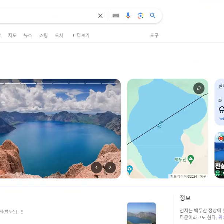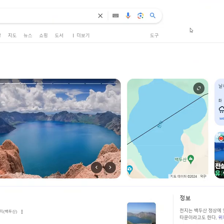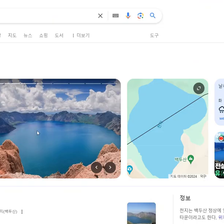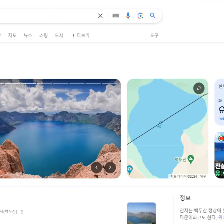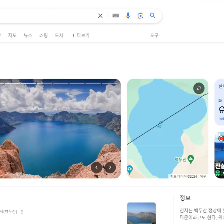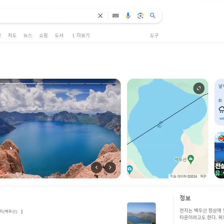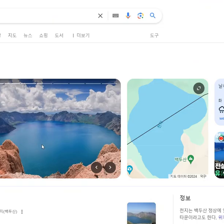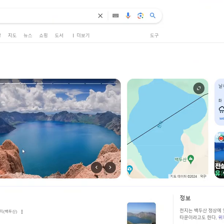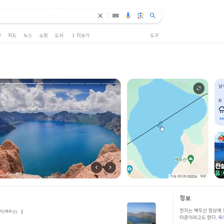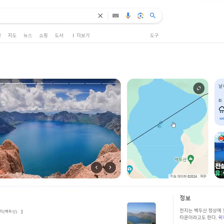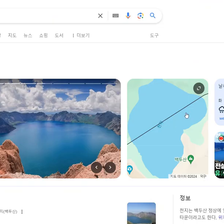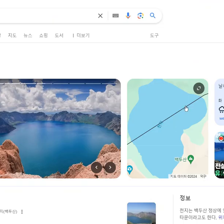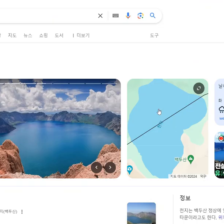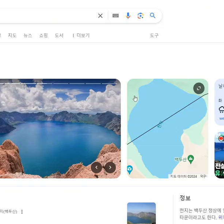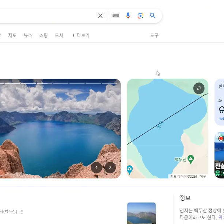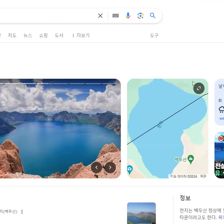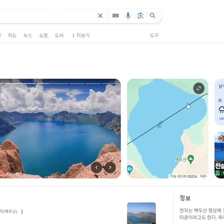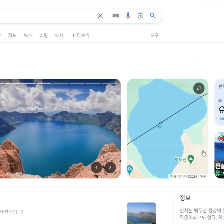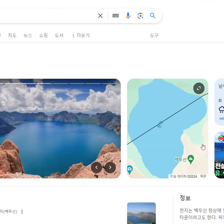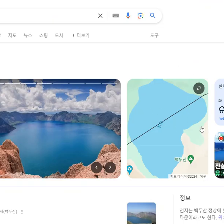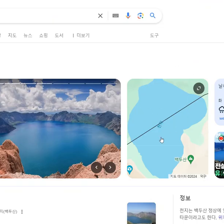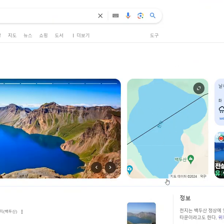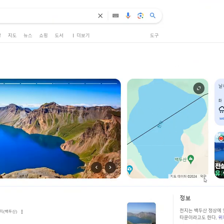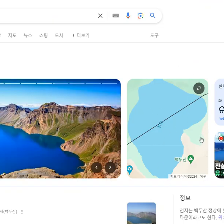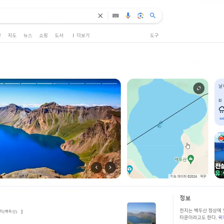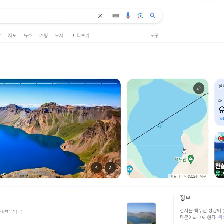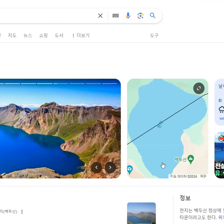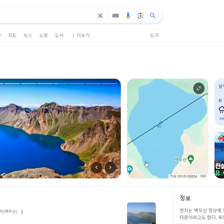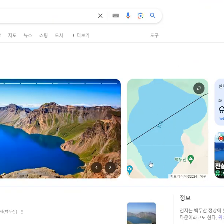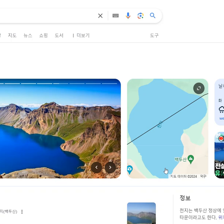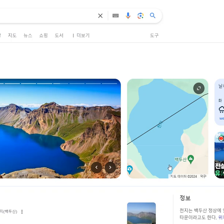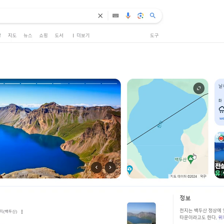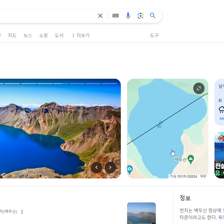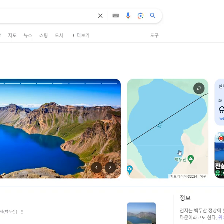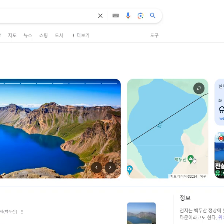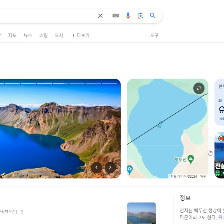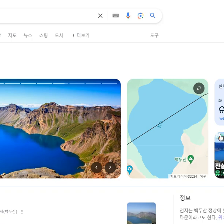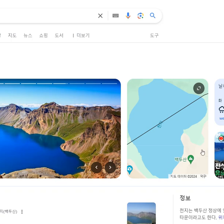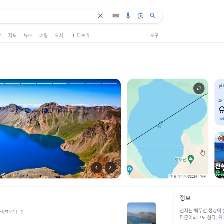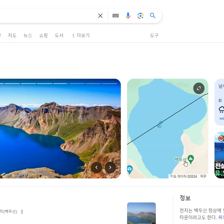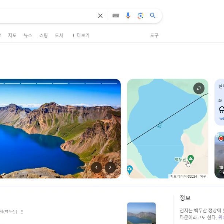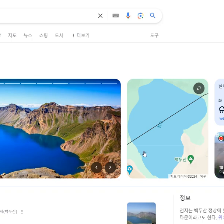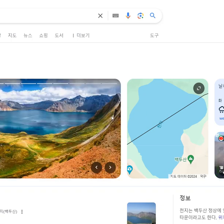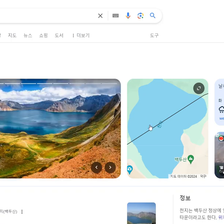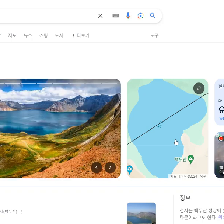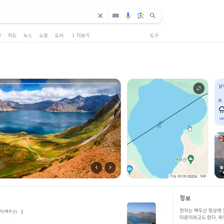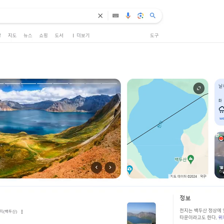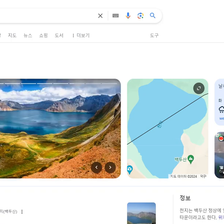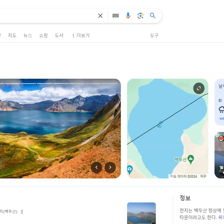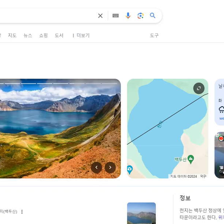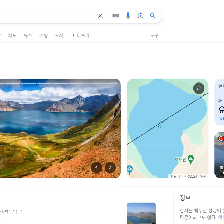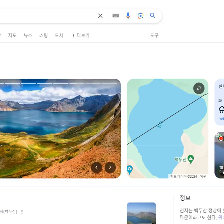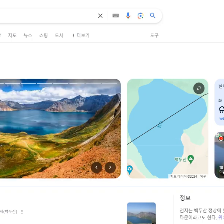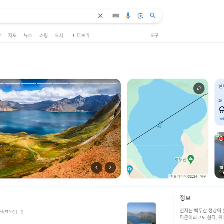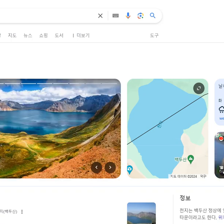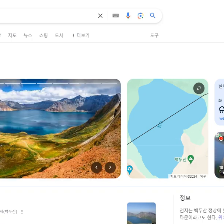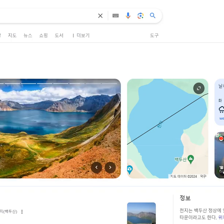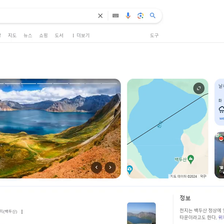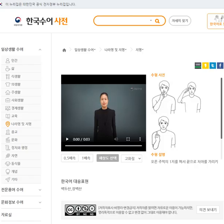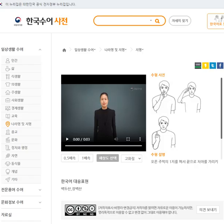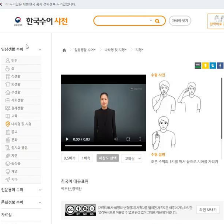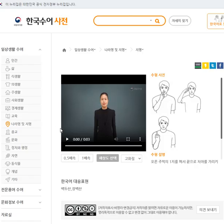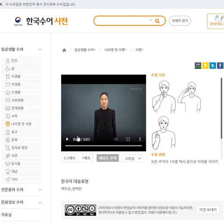산인데 같은 산을 중국에선 장백산이라고 부르고 우리는 백두산이라고 부르는데 좀 단어가 달라져야죠, 수화